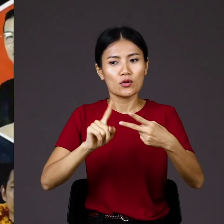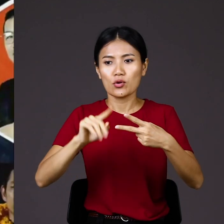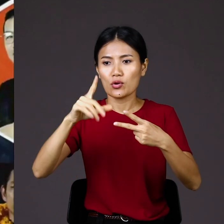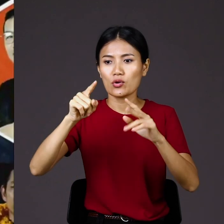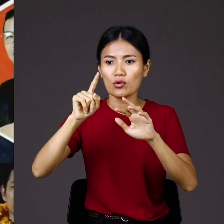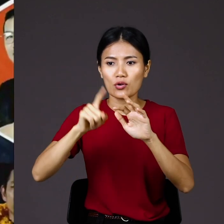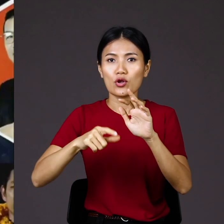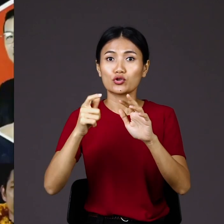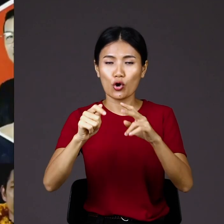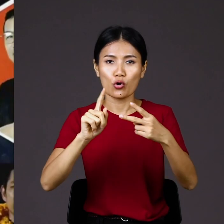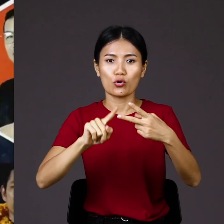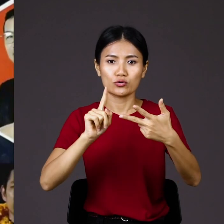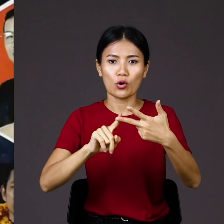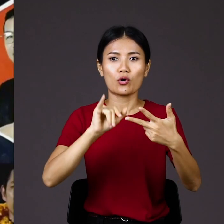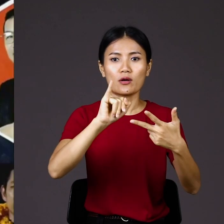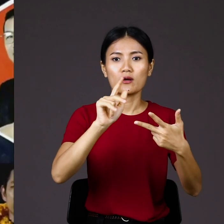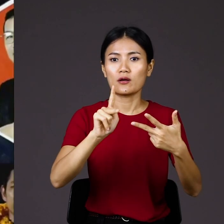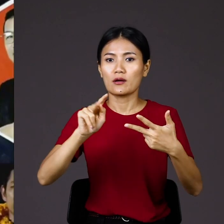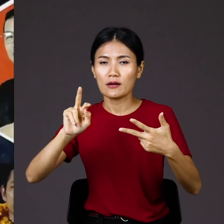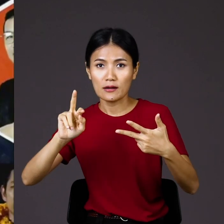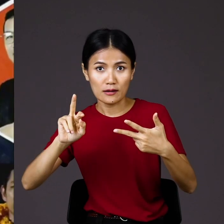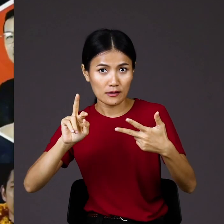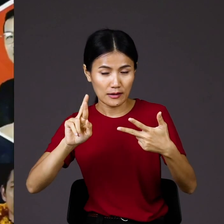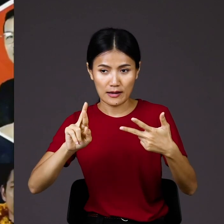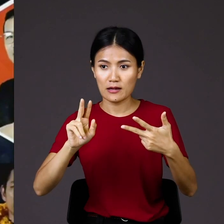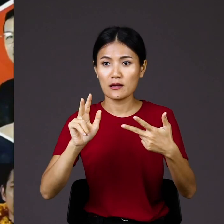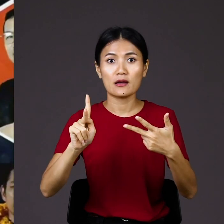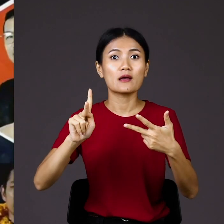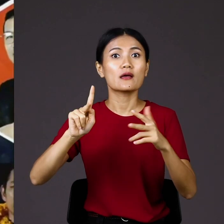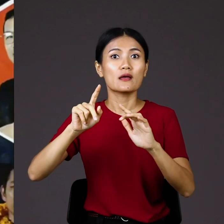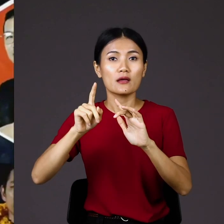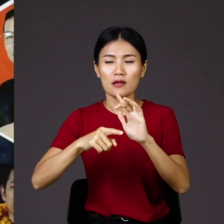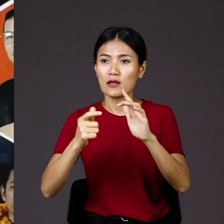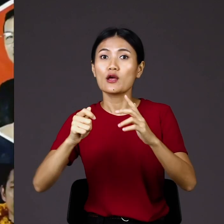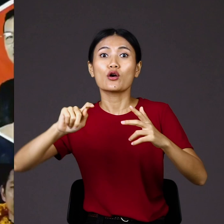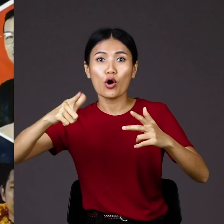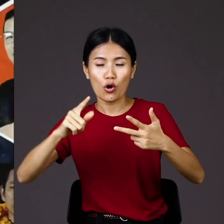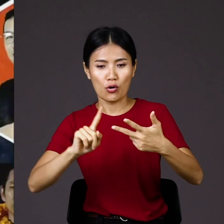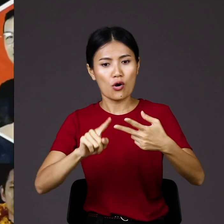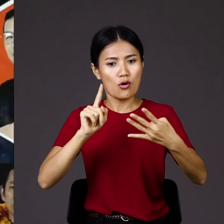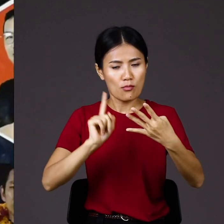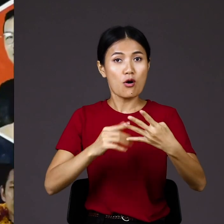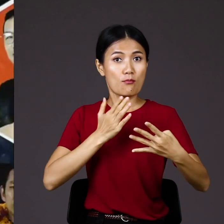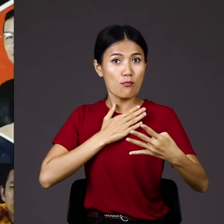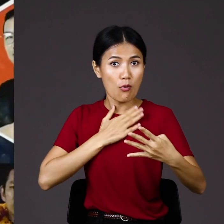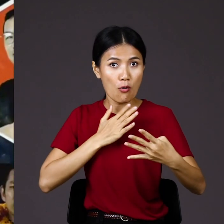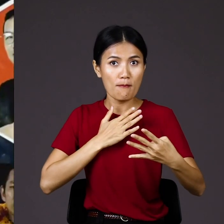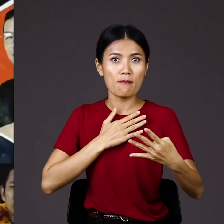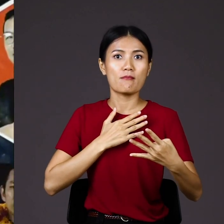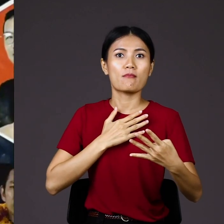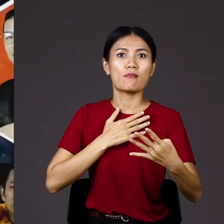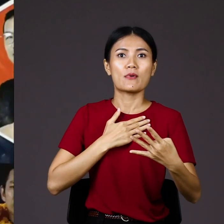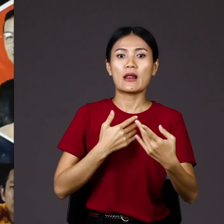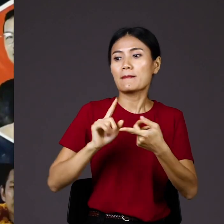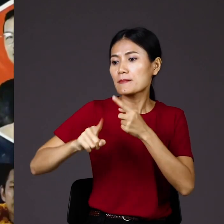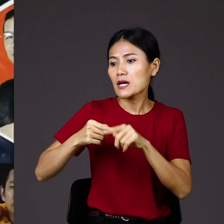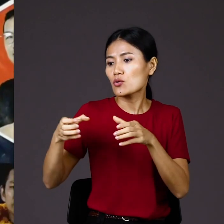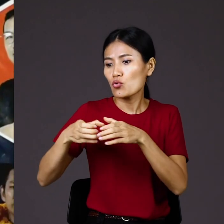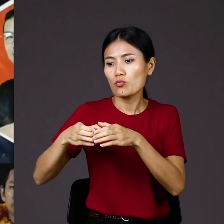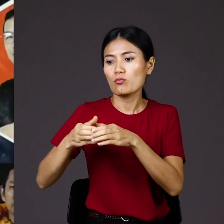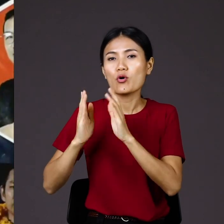ส่งให้คุณไกลกล้องไวทยการส่งให้ผมได้เข้าไปอยู่ในสภาพร้อมๆกับเพื่อนอีก81